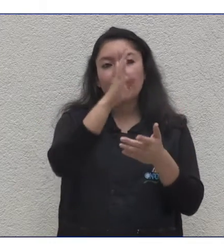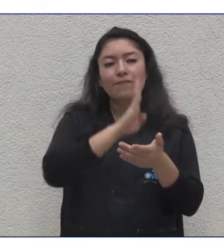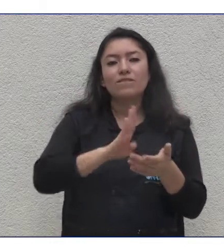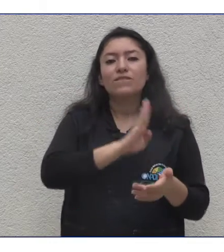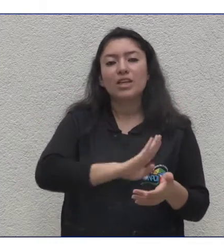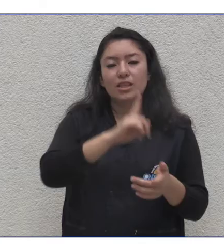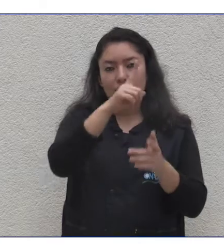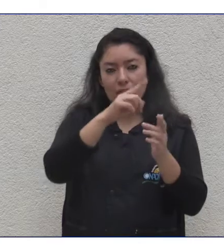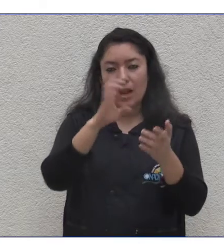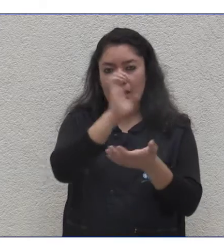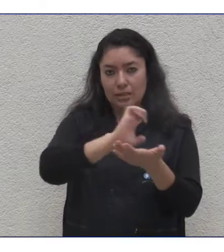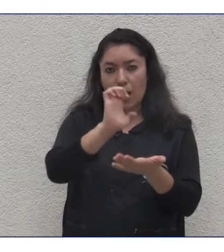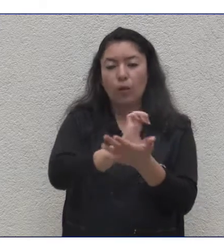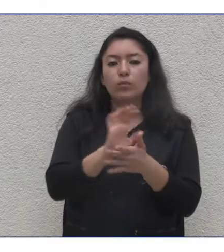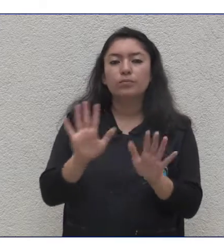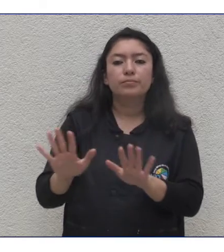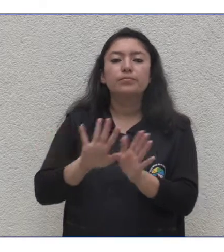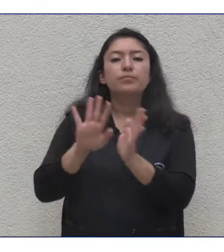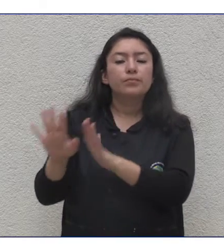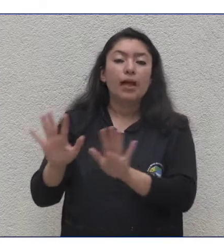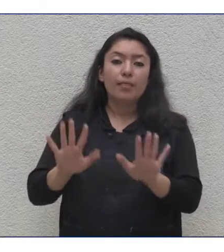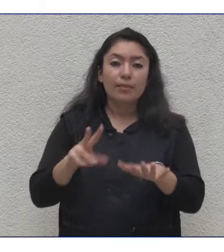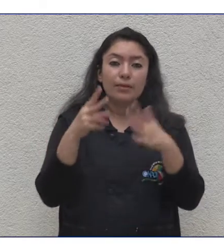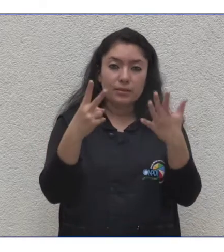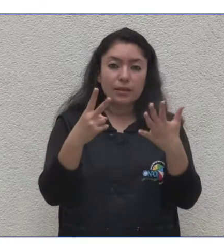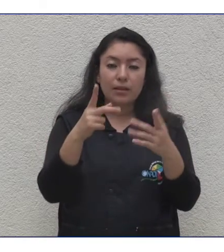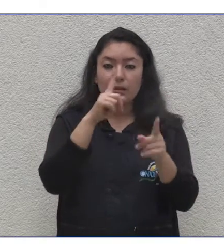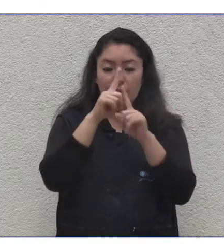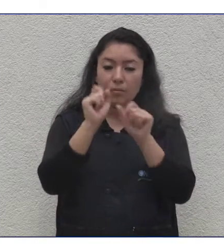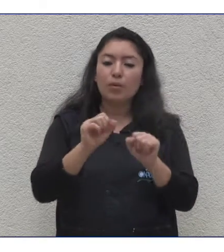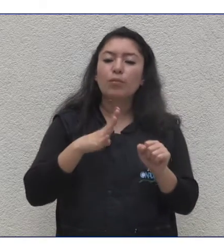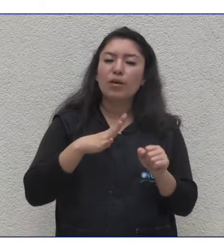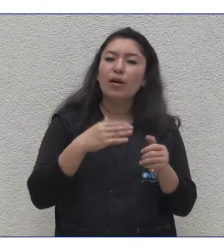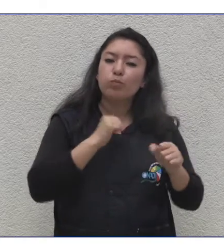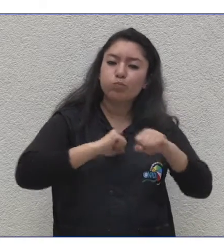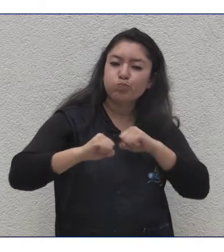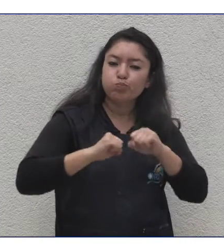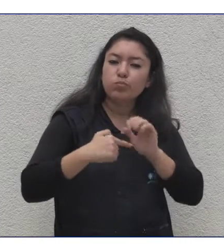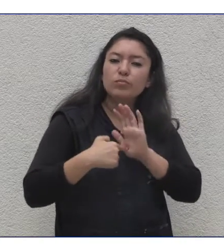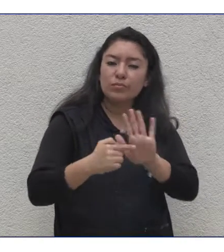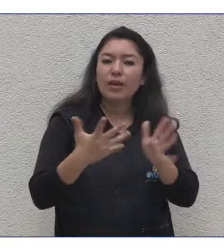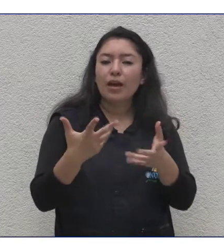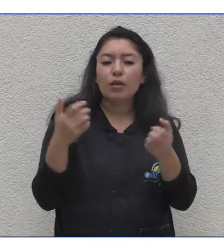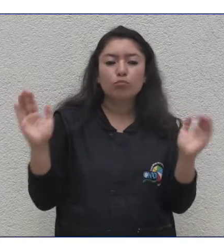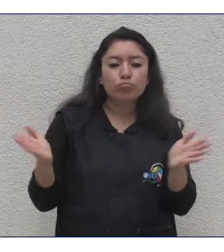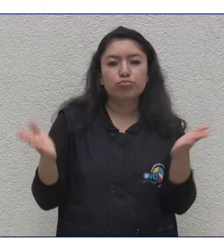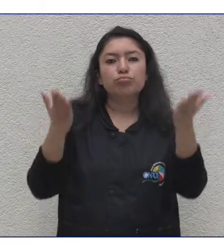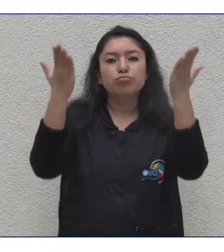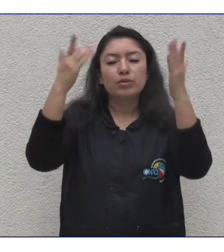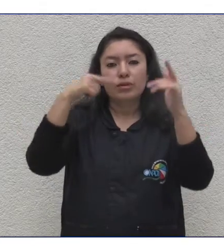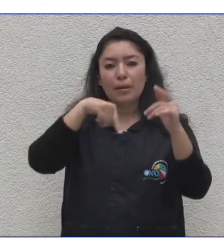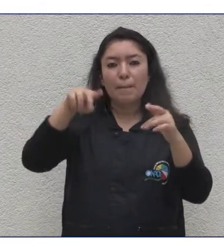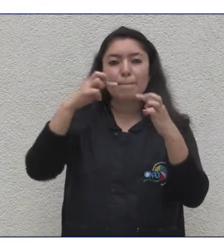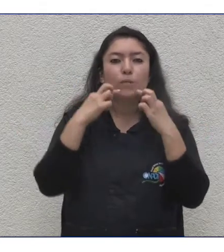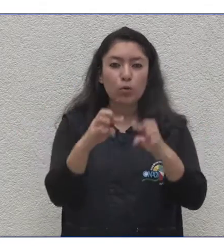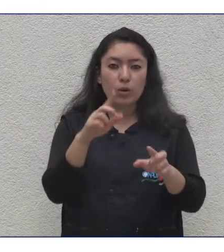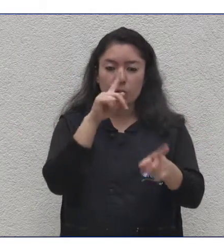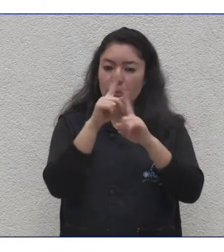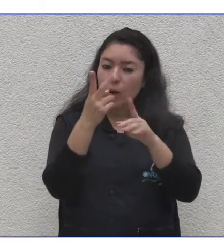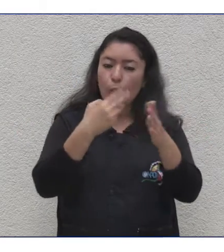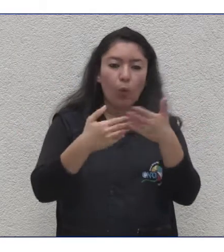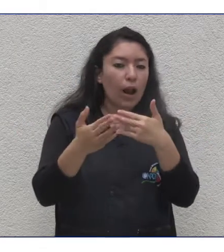Estado. 17. Los listados de las empresas precalificadas para la ejecución de obras públicas de cualquier